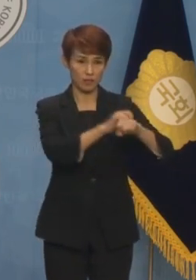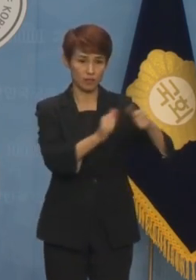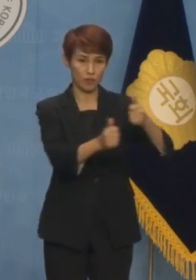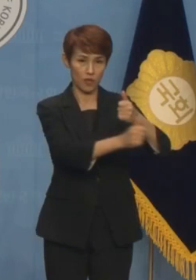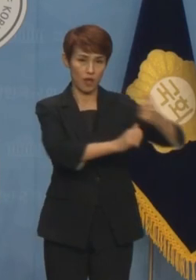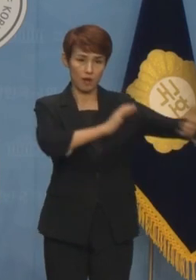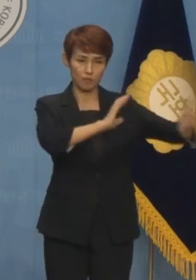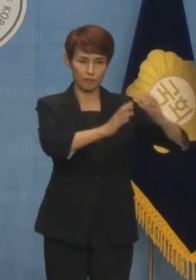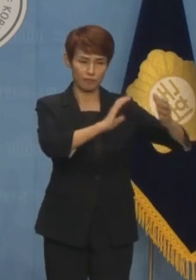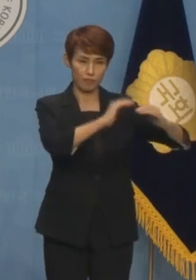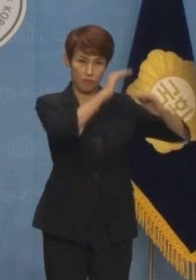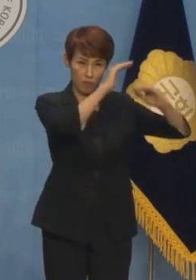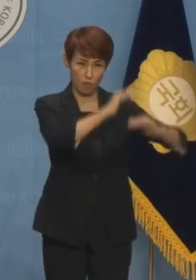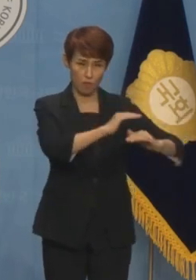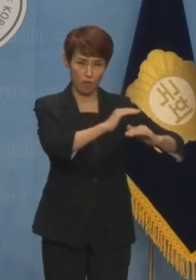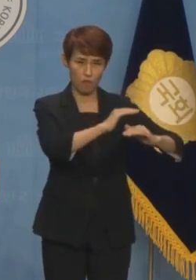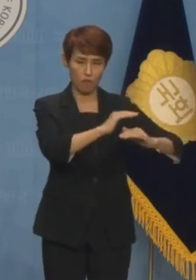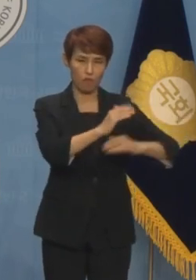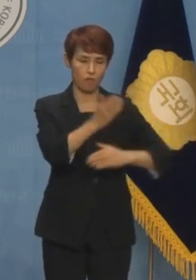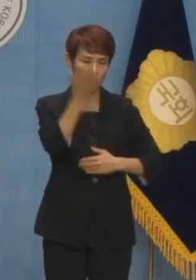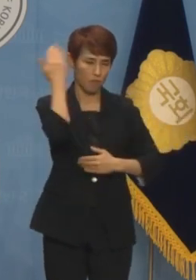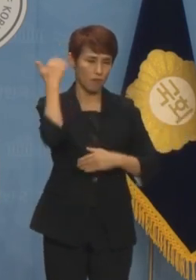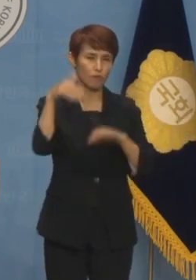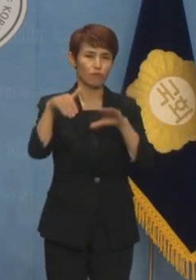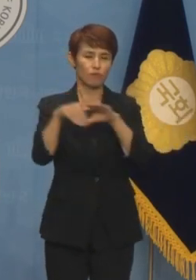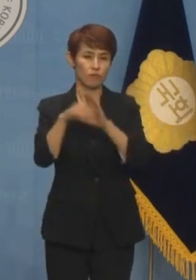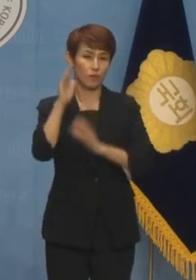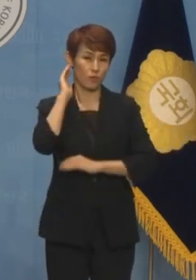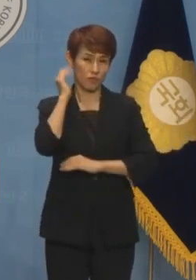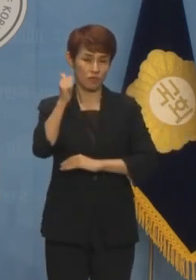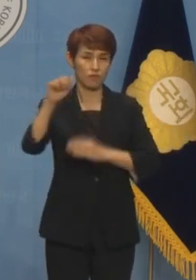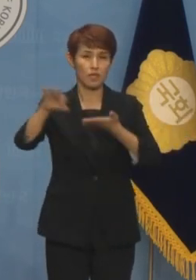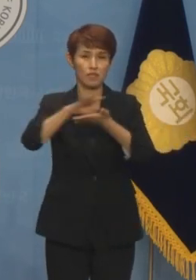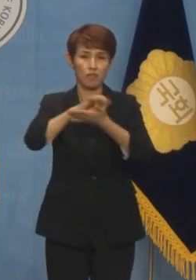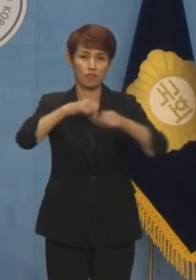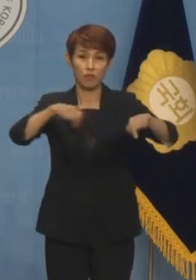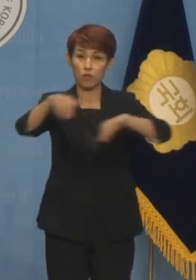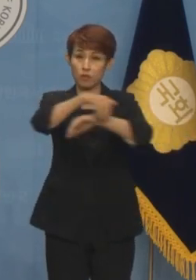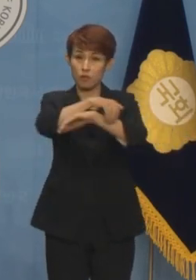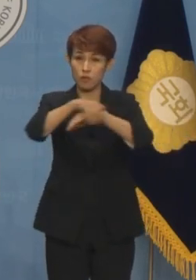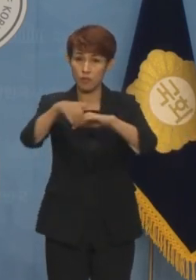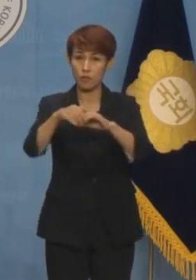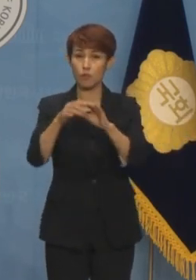논의된 문재인 정부의 재정 정책에 관한